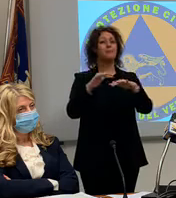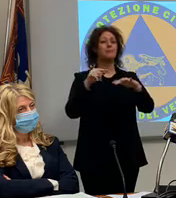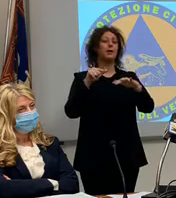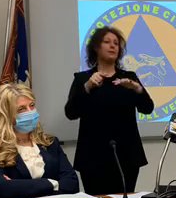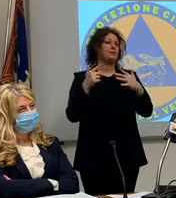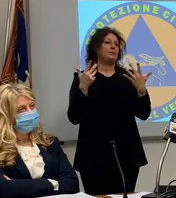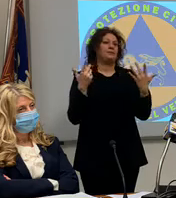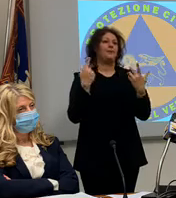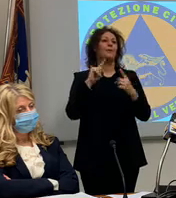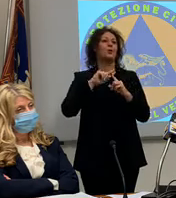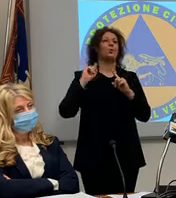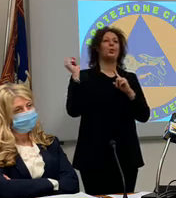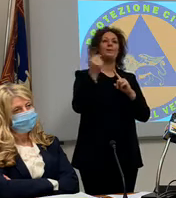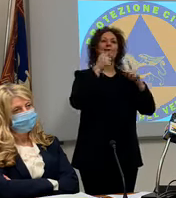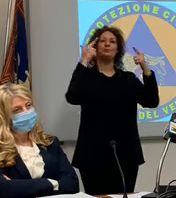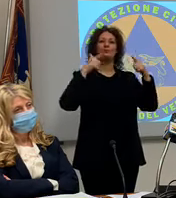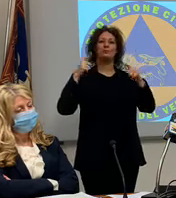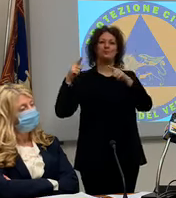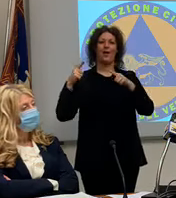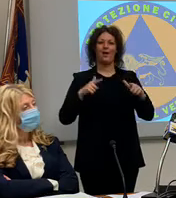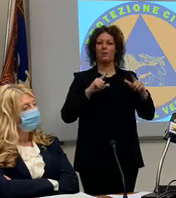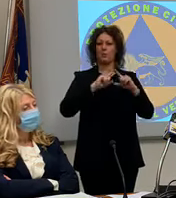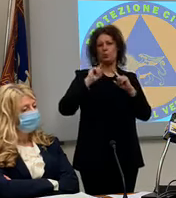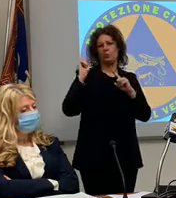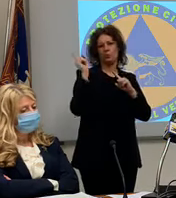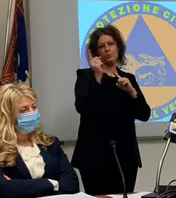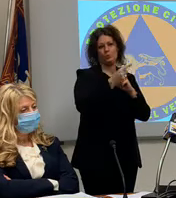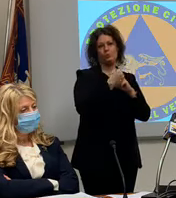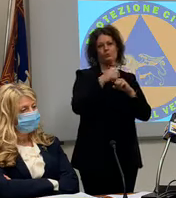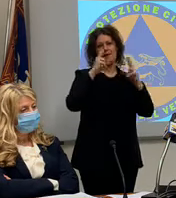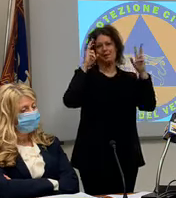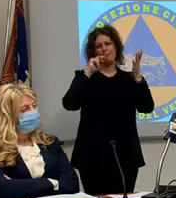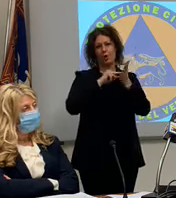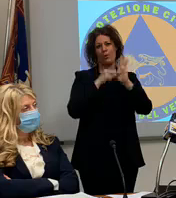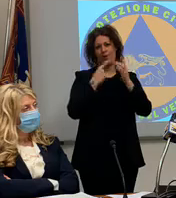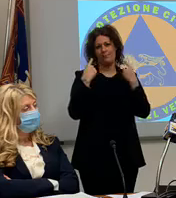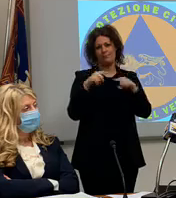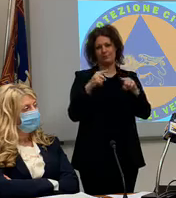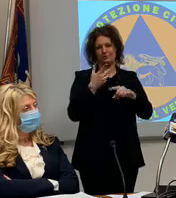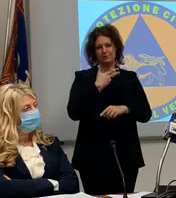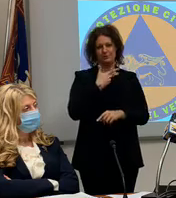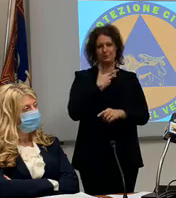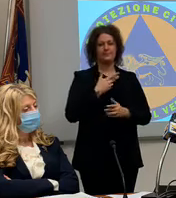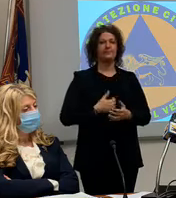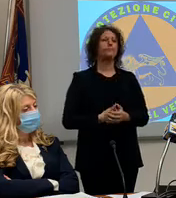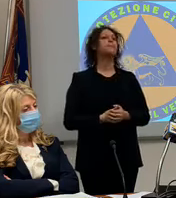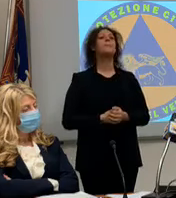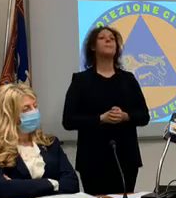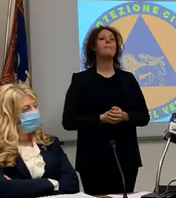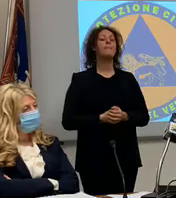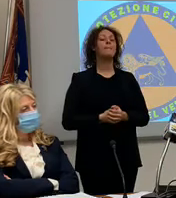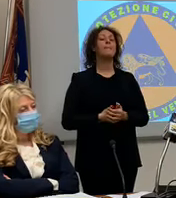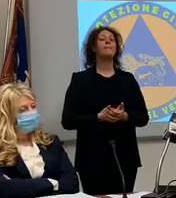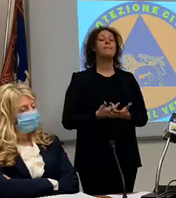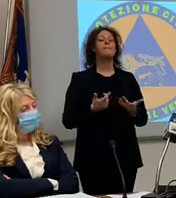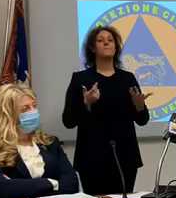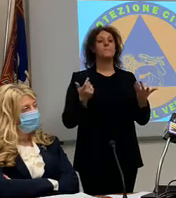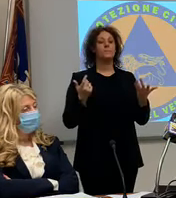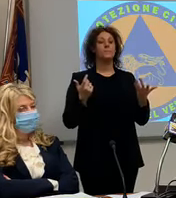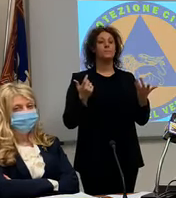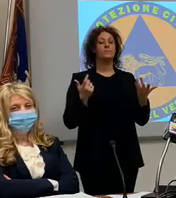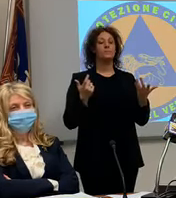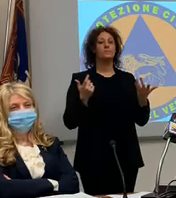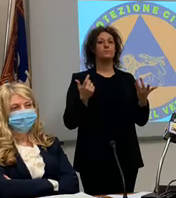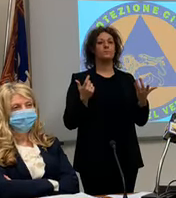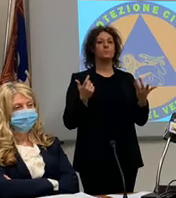coinvolge tutte le città e c'è preoccupazione perché anche le le comunità che hanno avuto le misure a differenza di